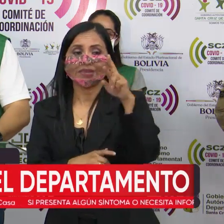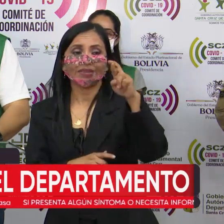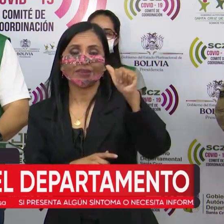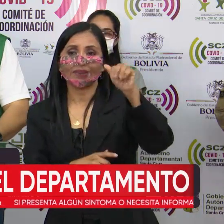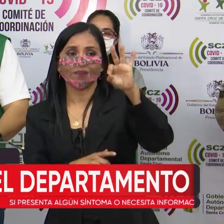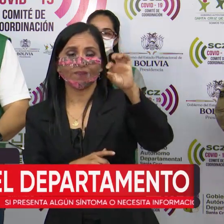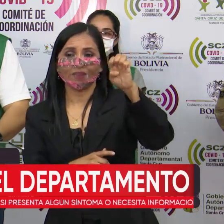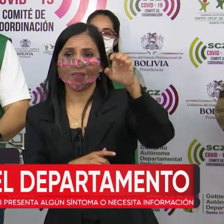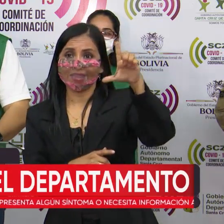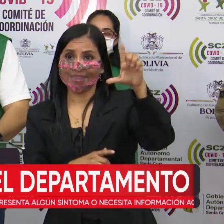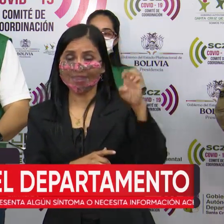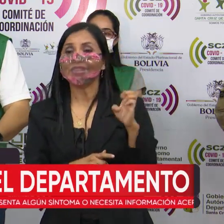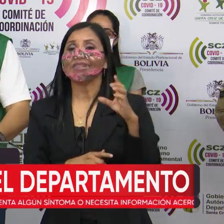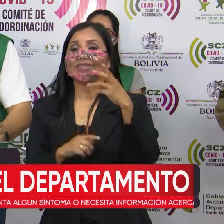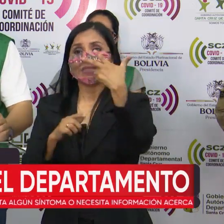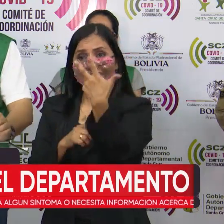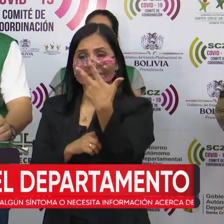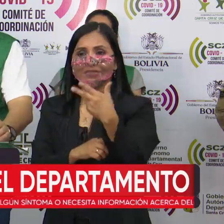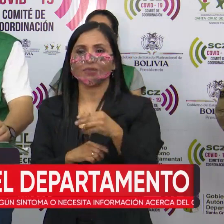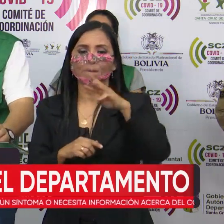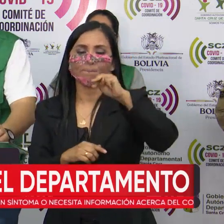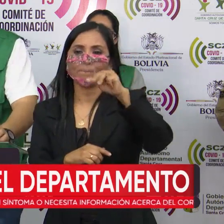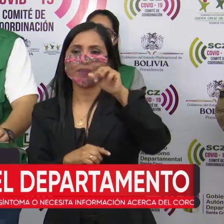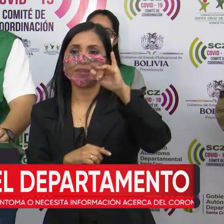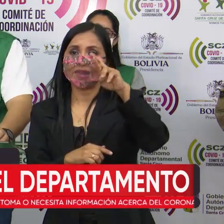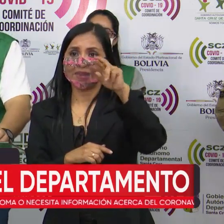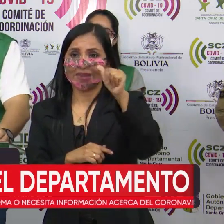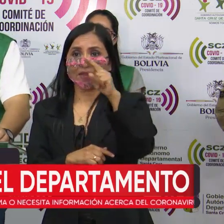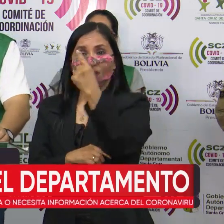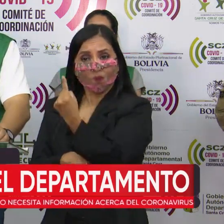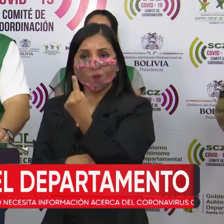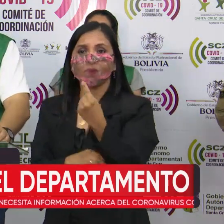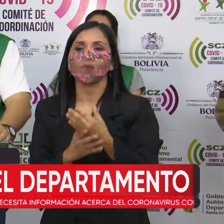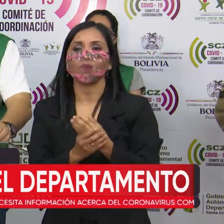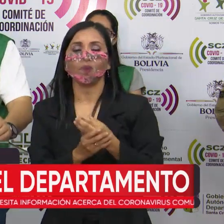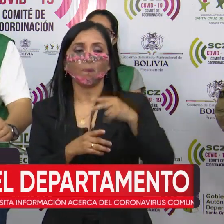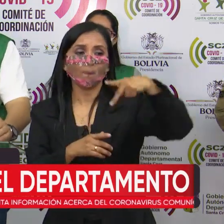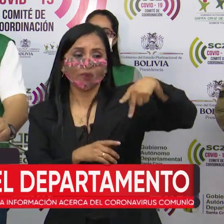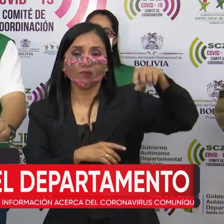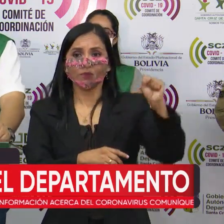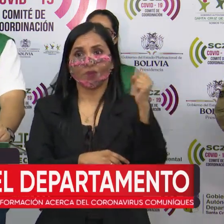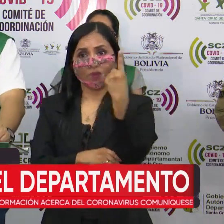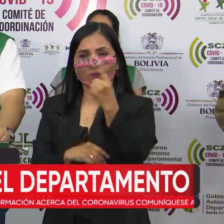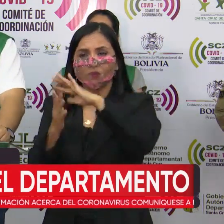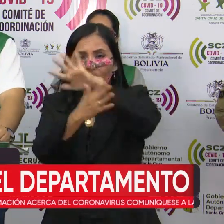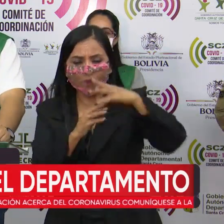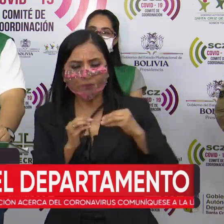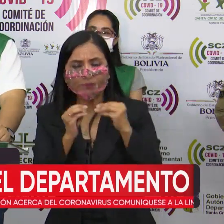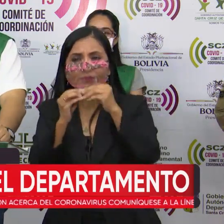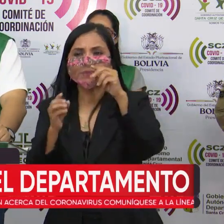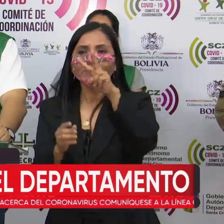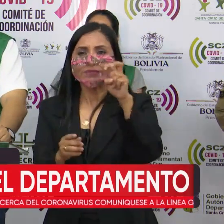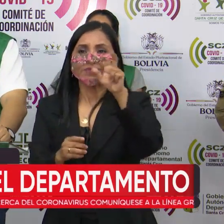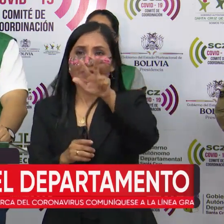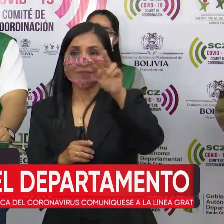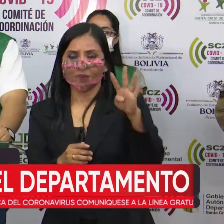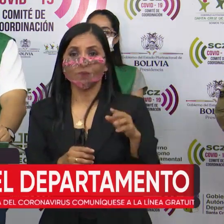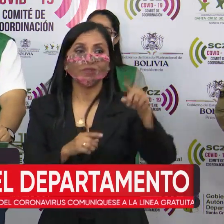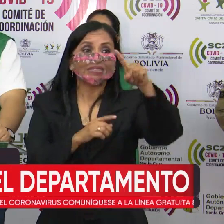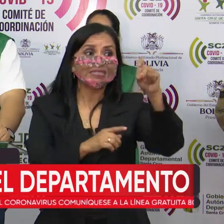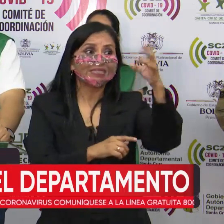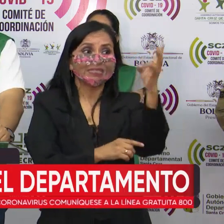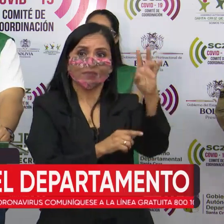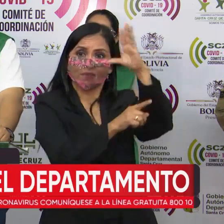Rafael 3, Mairana 1 y Puerto Suárez 1, sumando los 234 casos. 117